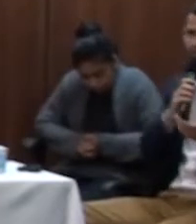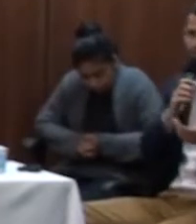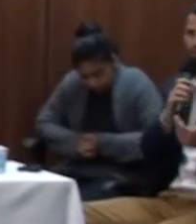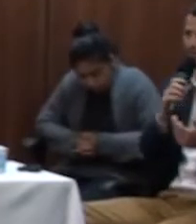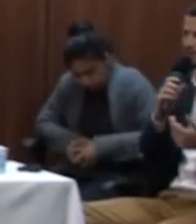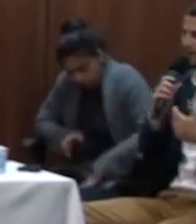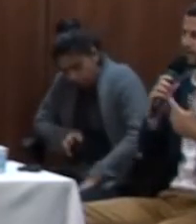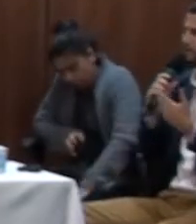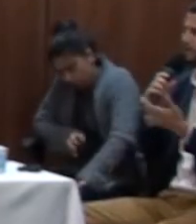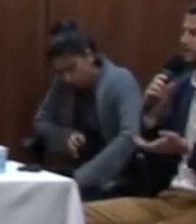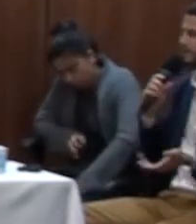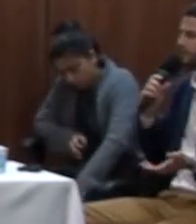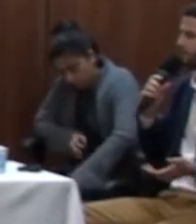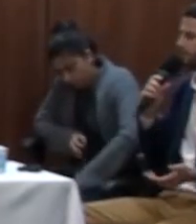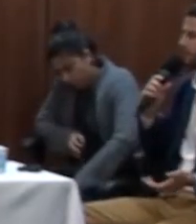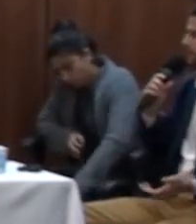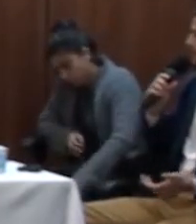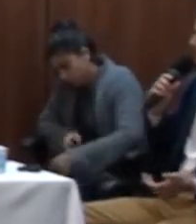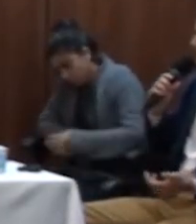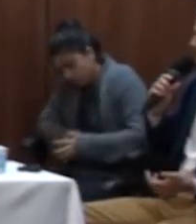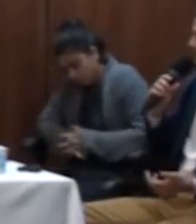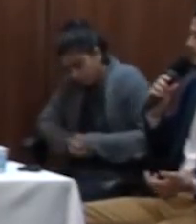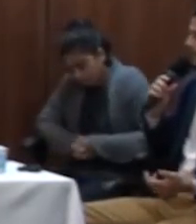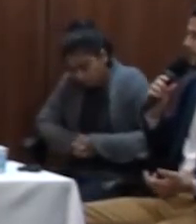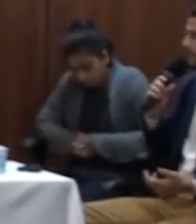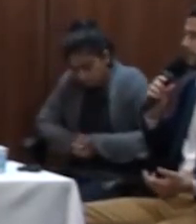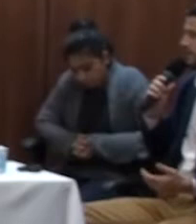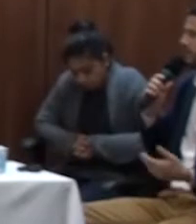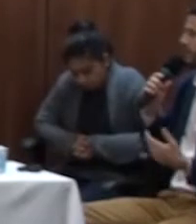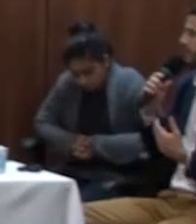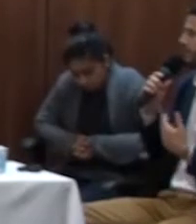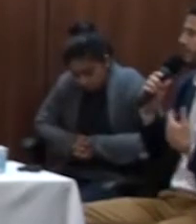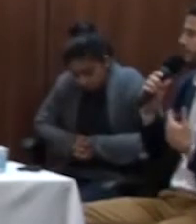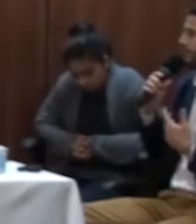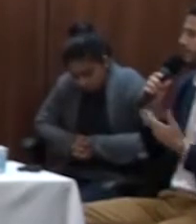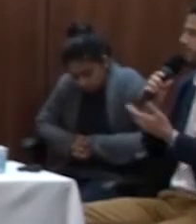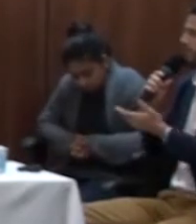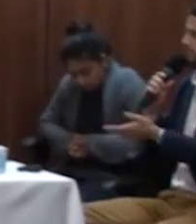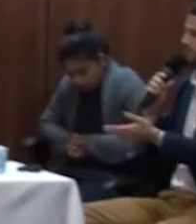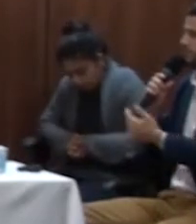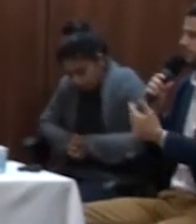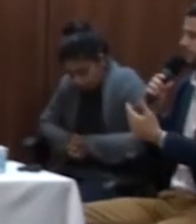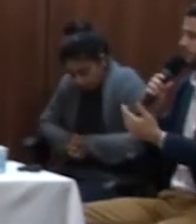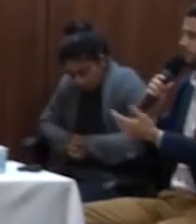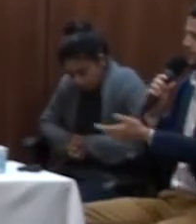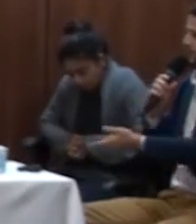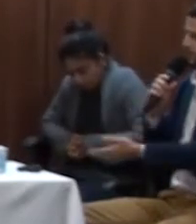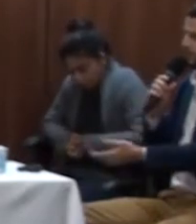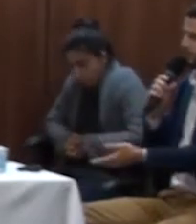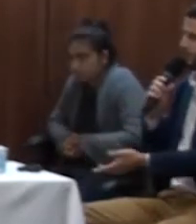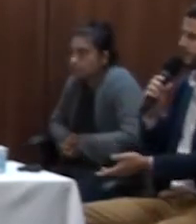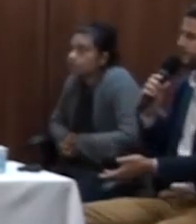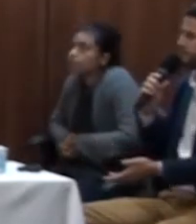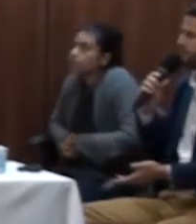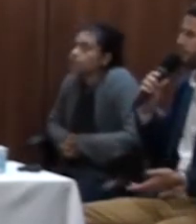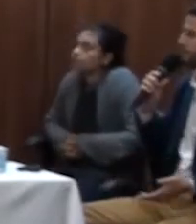de longe são oferecidas de forma suficientes, que não